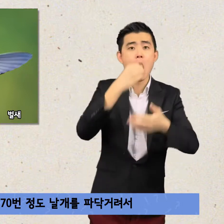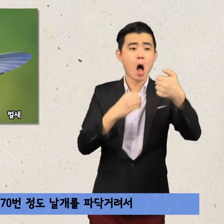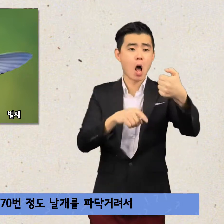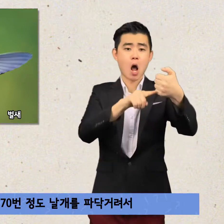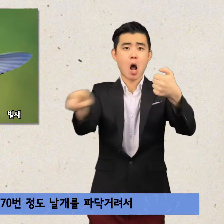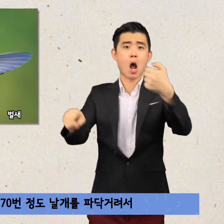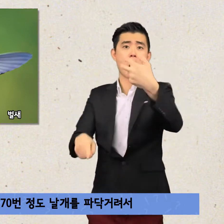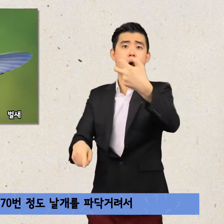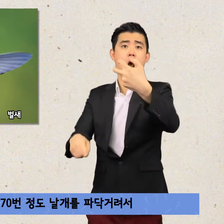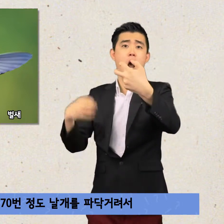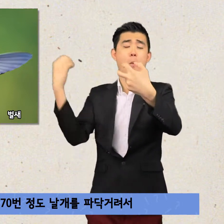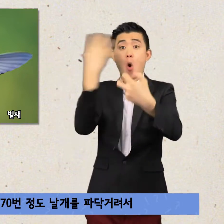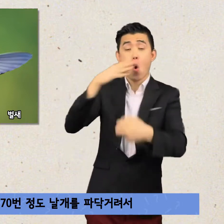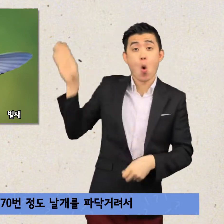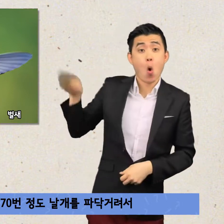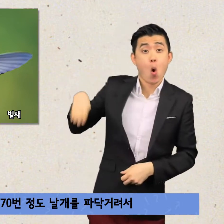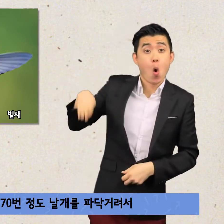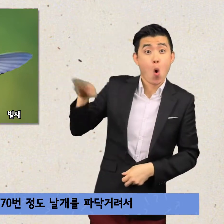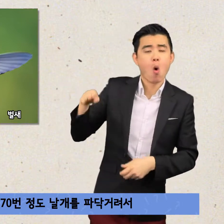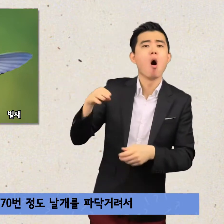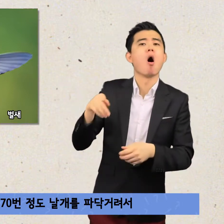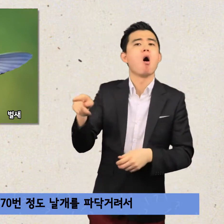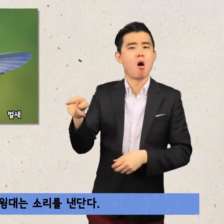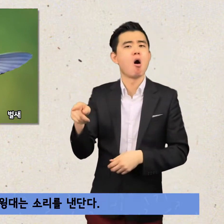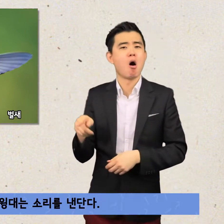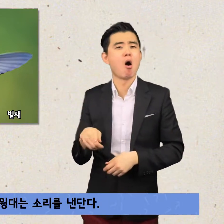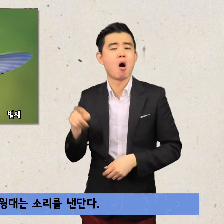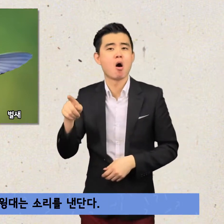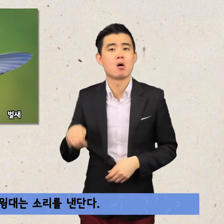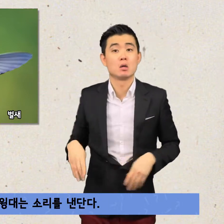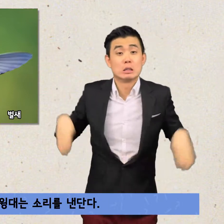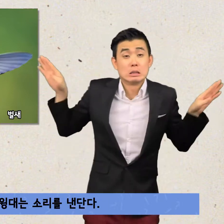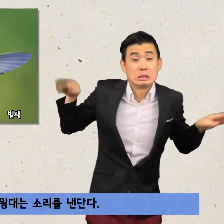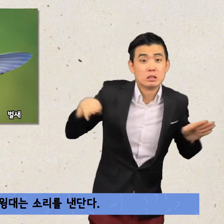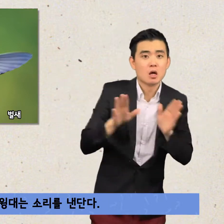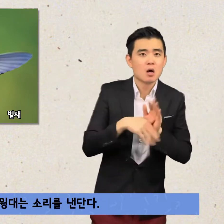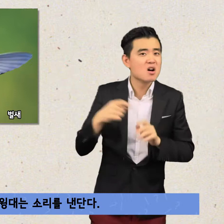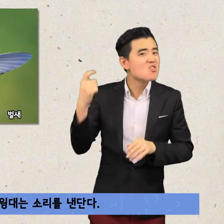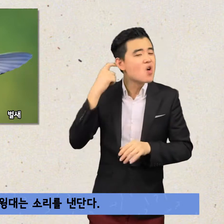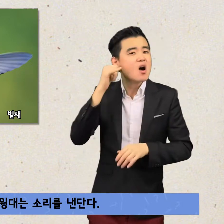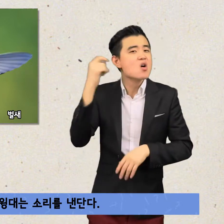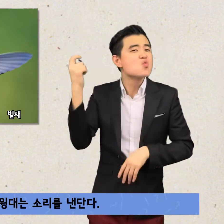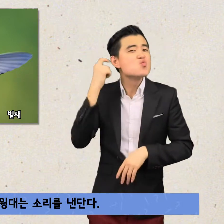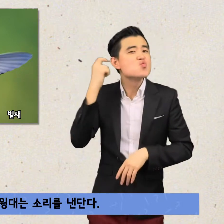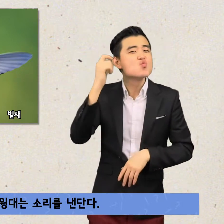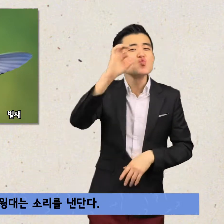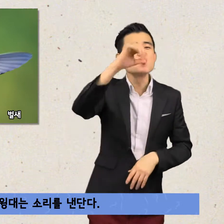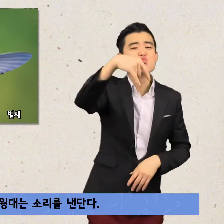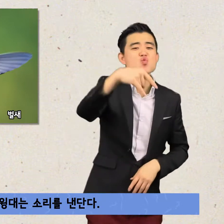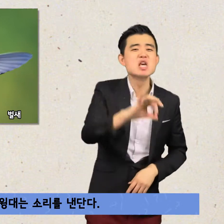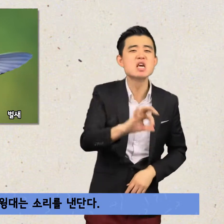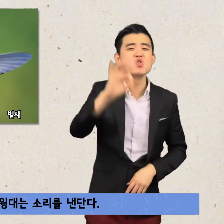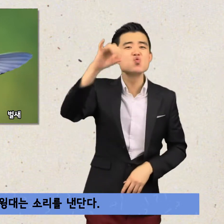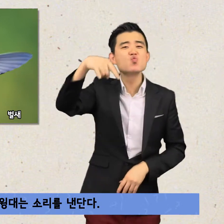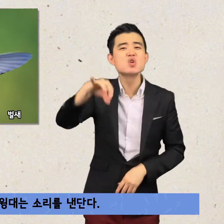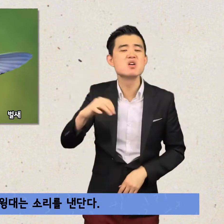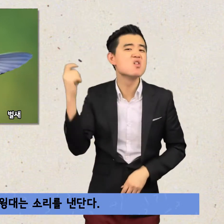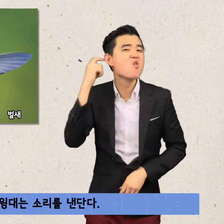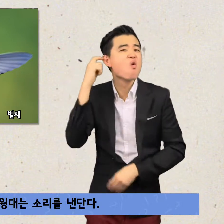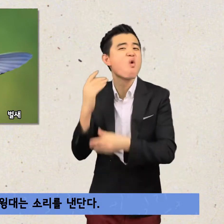50에서 70번 정도 날개를 파닥거려서 날 때 늘 윙윙 대는 소리를